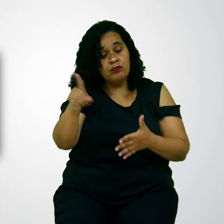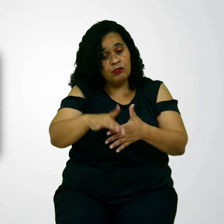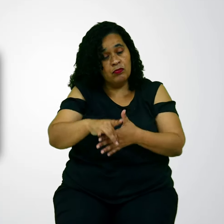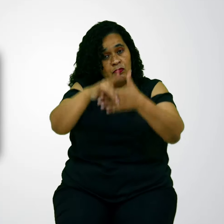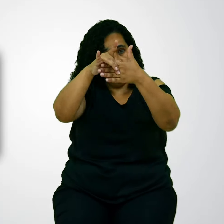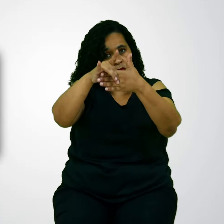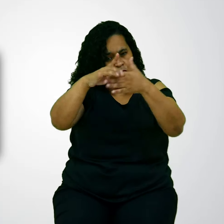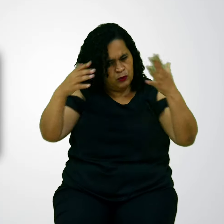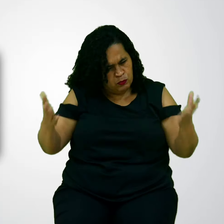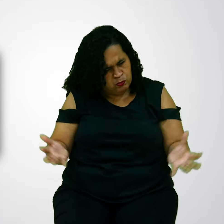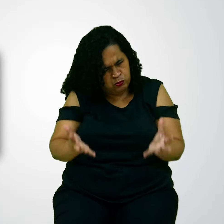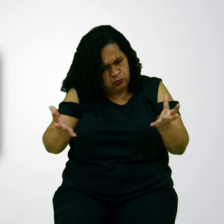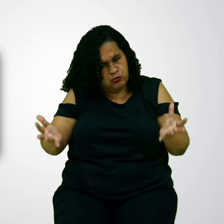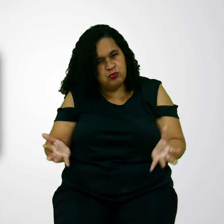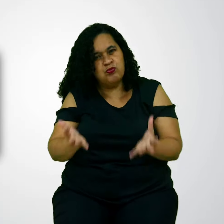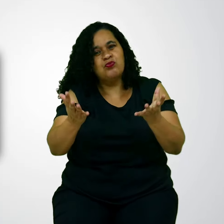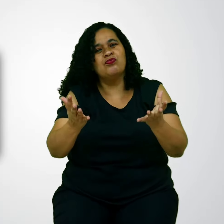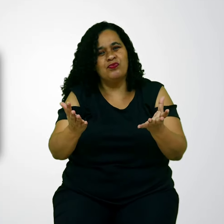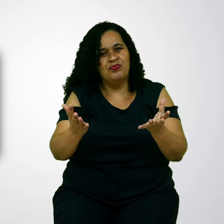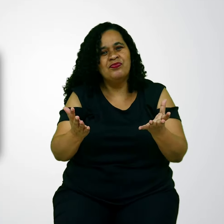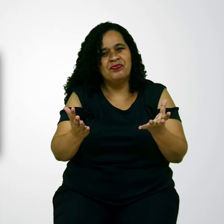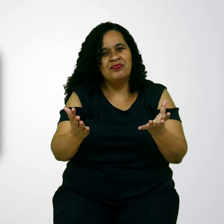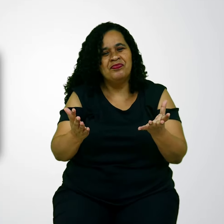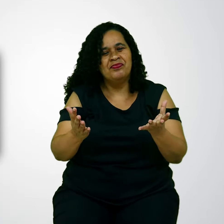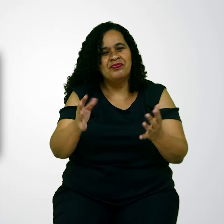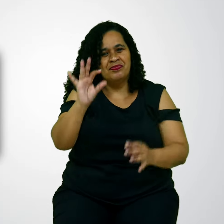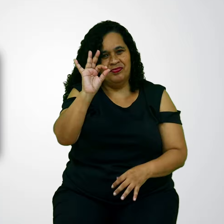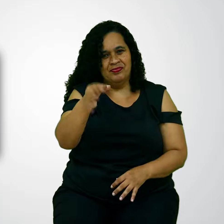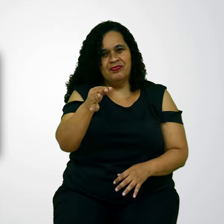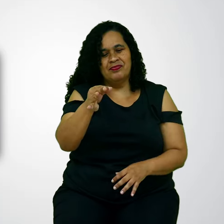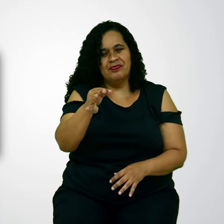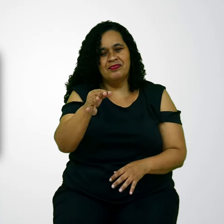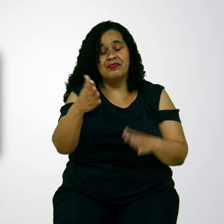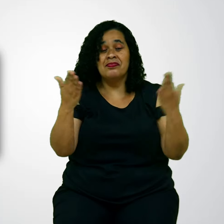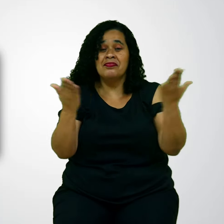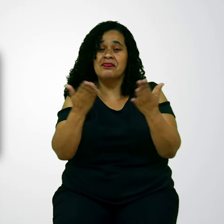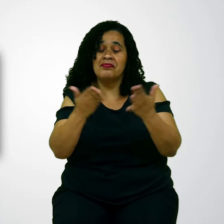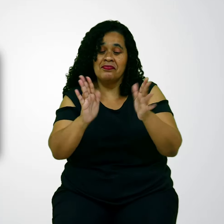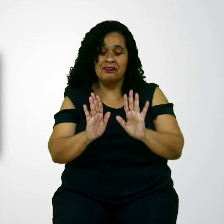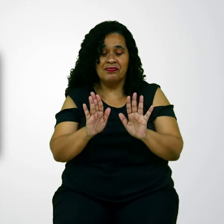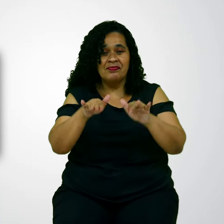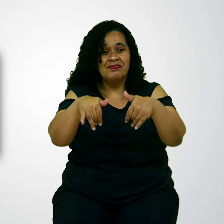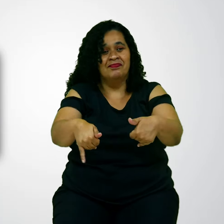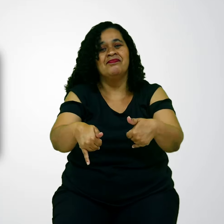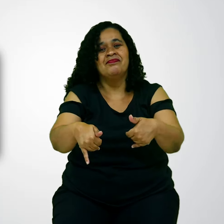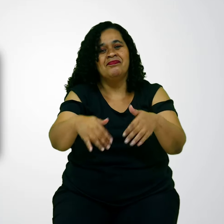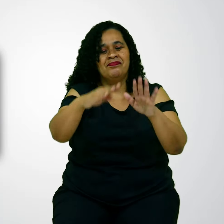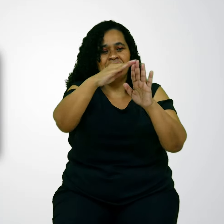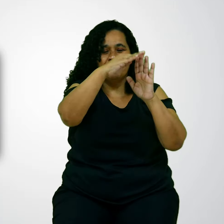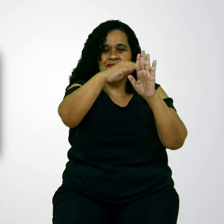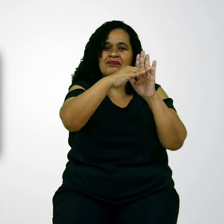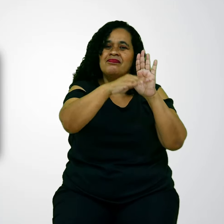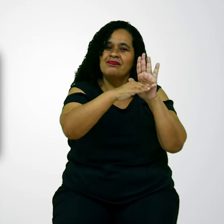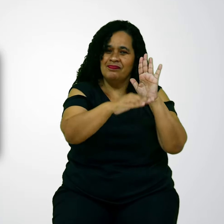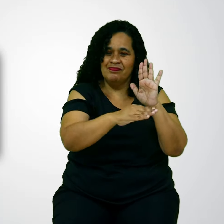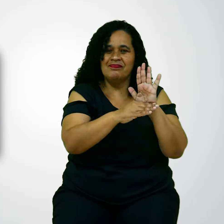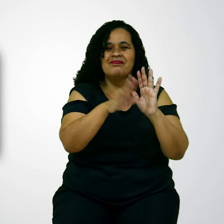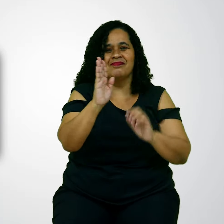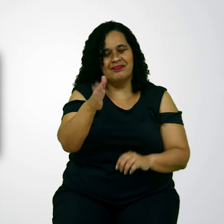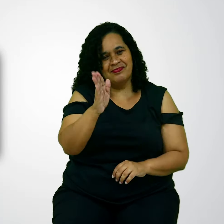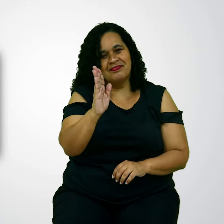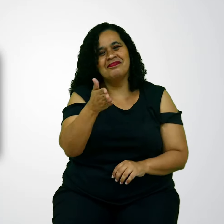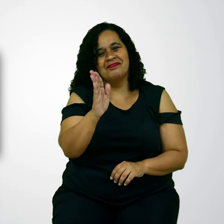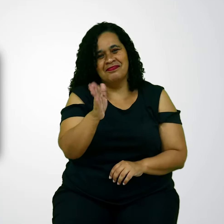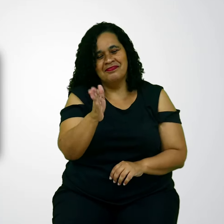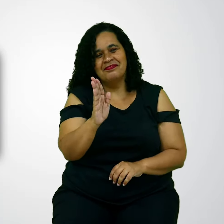garotada. E é isso. Infelizmente, nós já estamos no finalzinho.